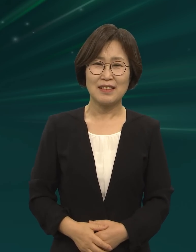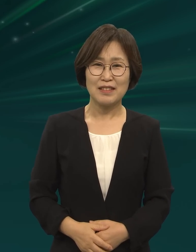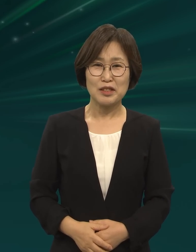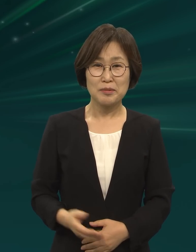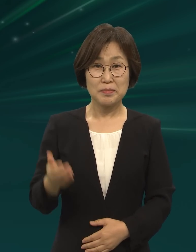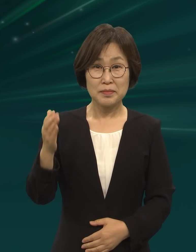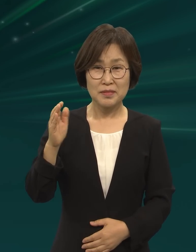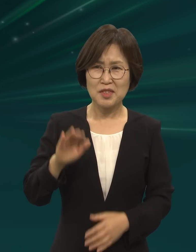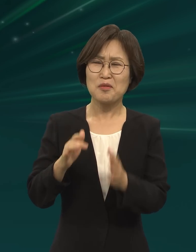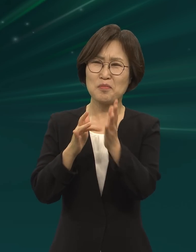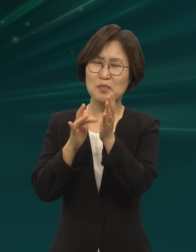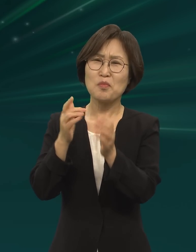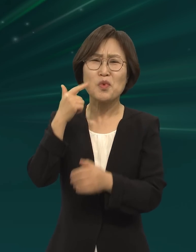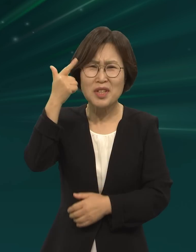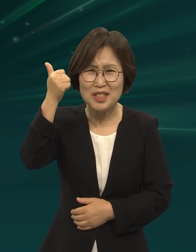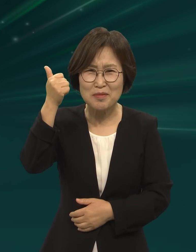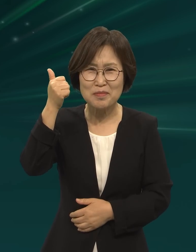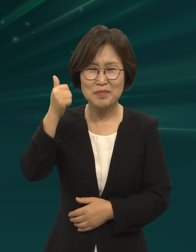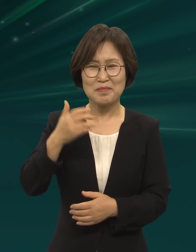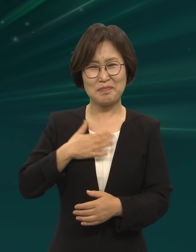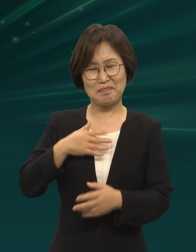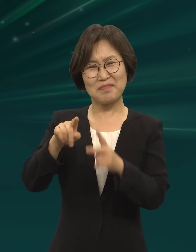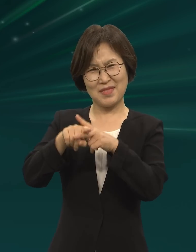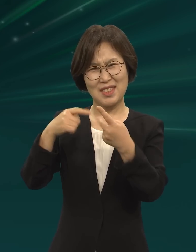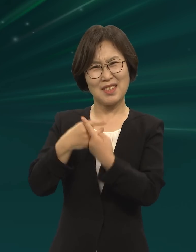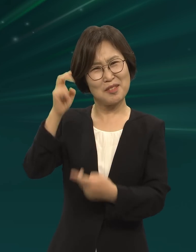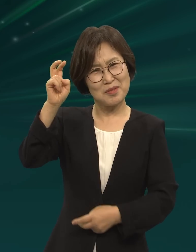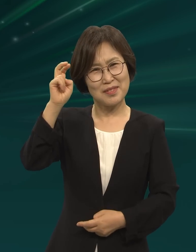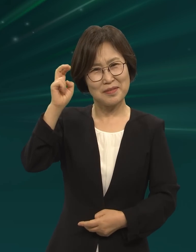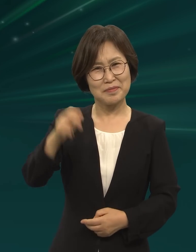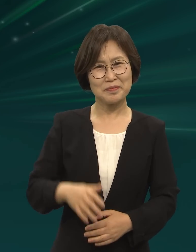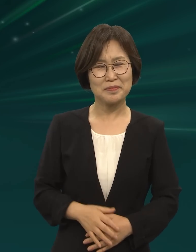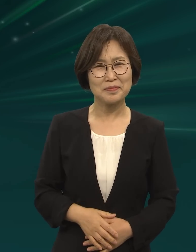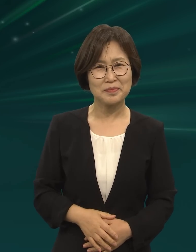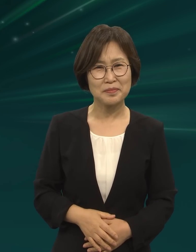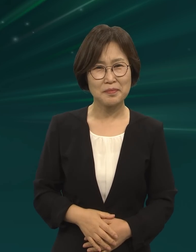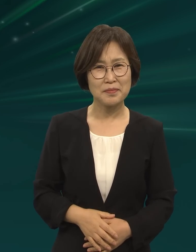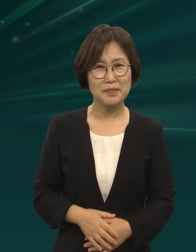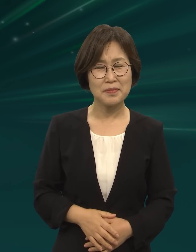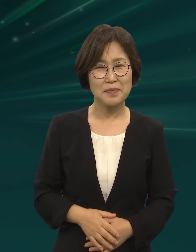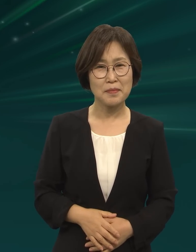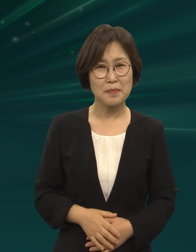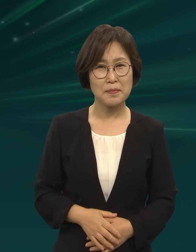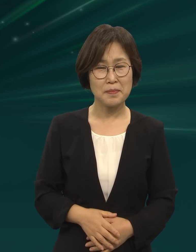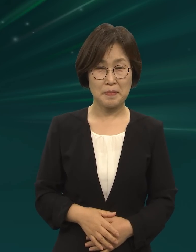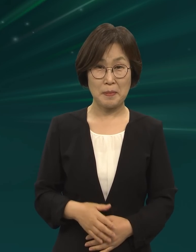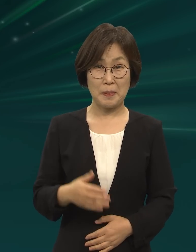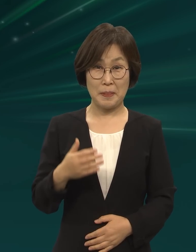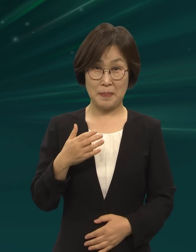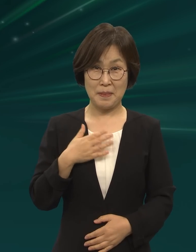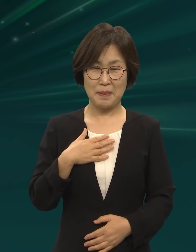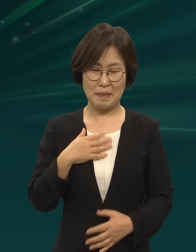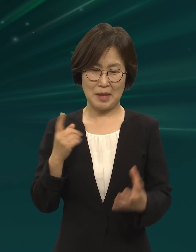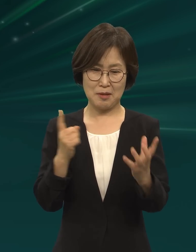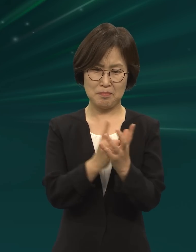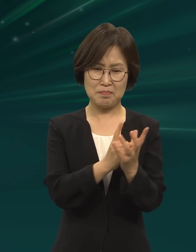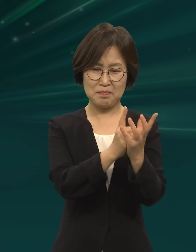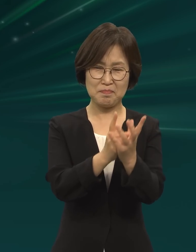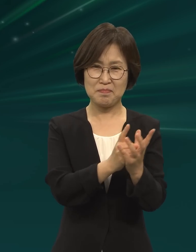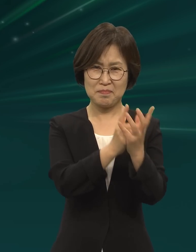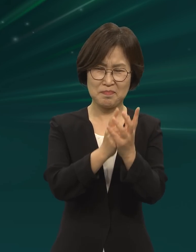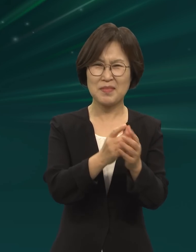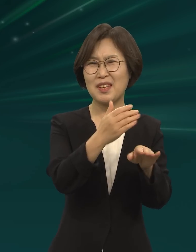그런데 목사님 다 이해했죠. 어느 날 제가 다녔던 그 깡패 우리 형님이